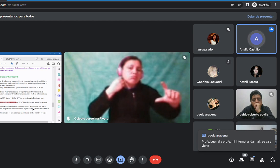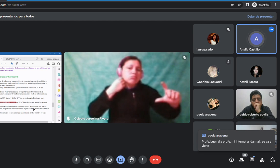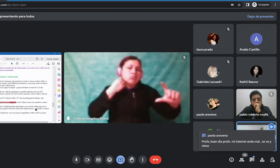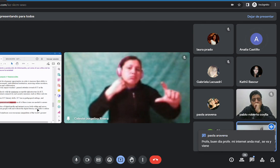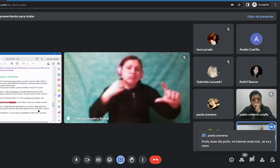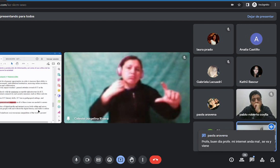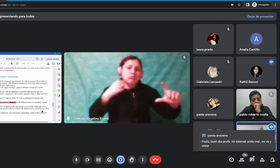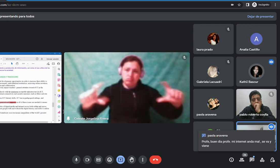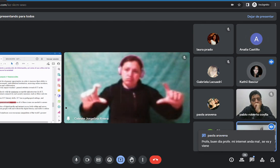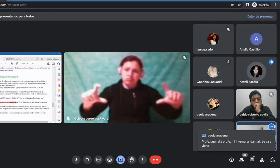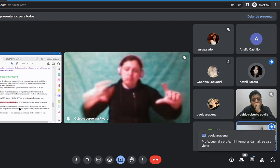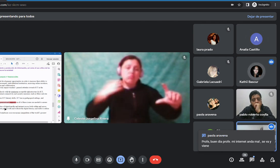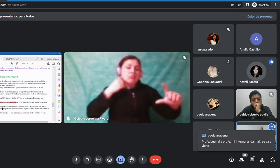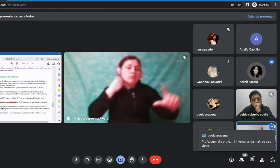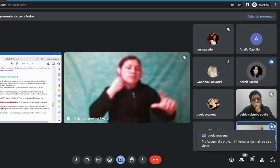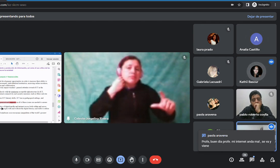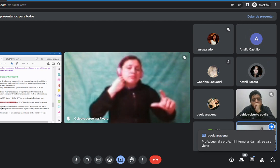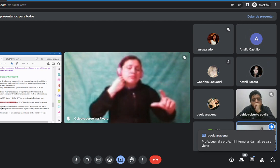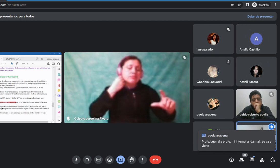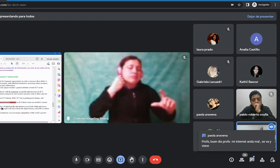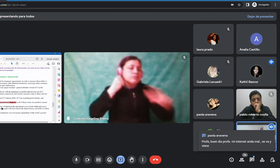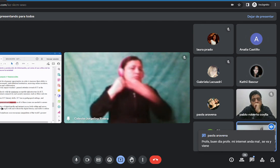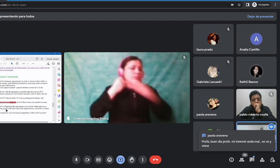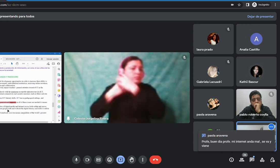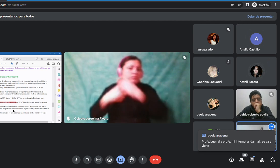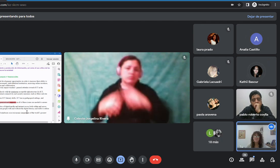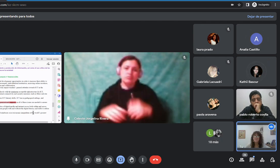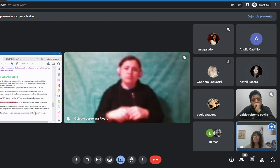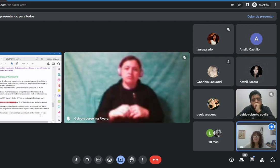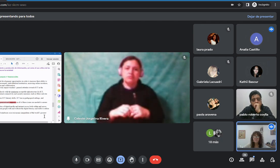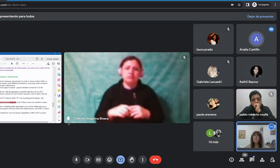técnicos, humanos y organizativos continuos. Sí.